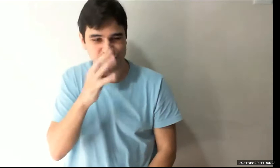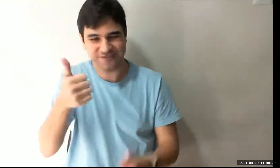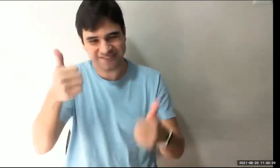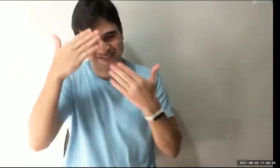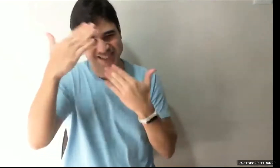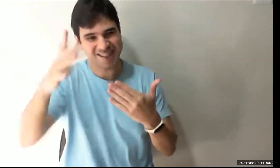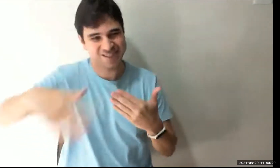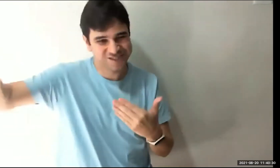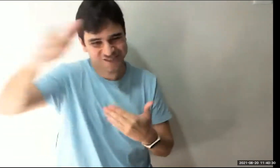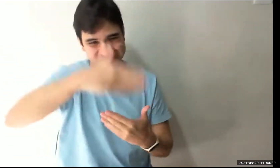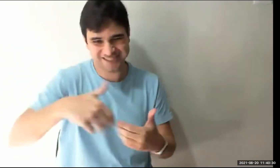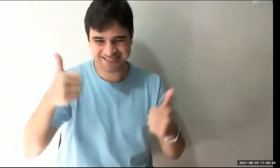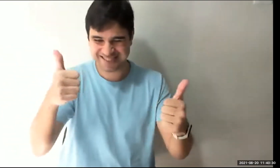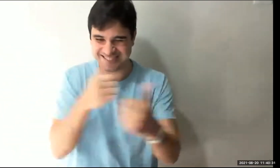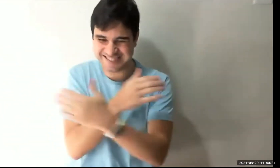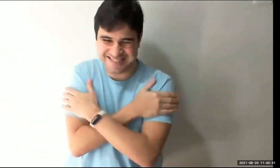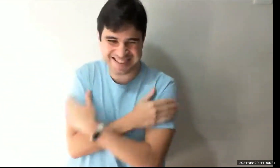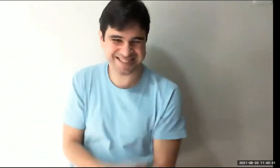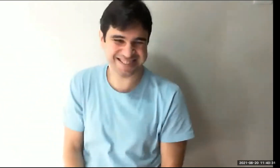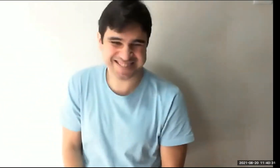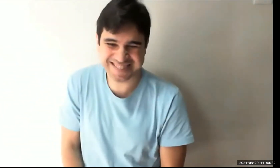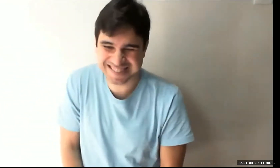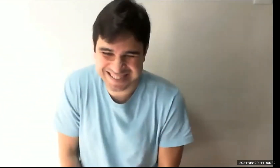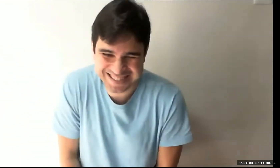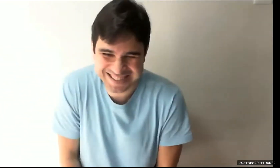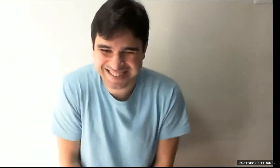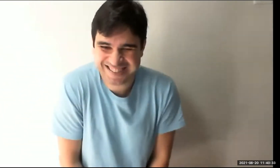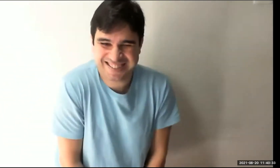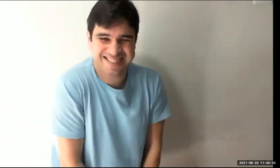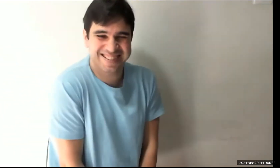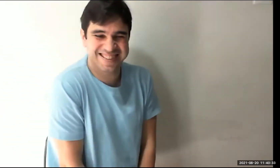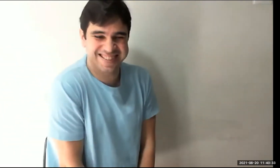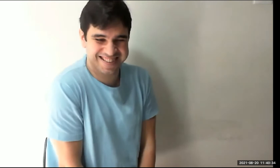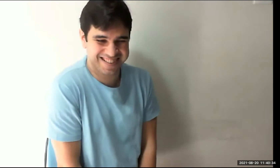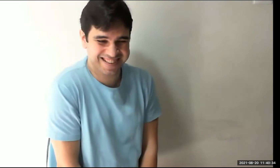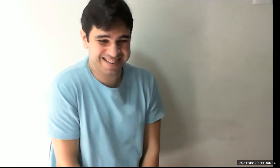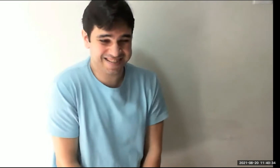Ok. Gostei ali do comentário sobre o Fluminense. Obrigada.